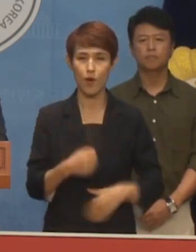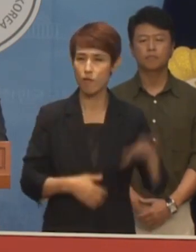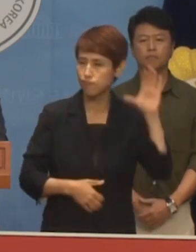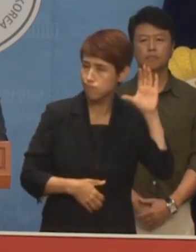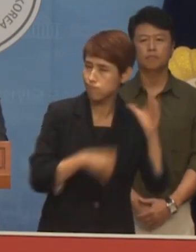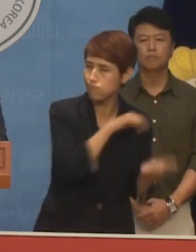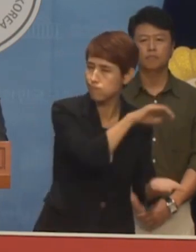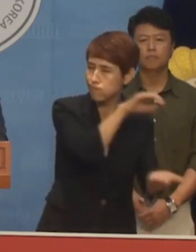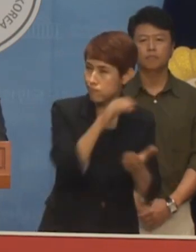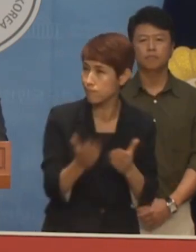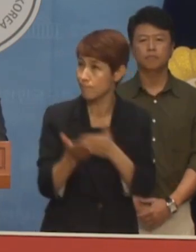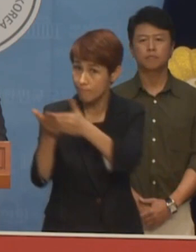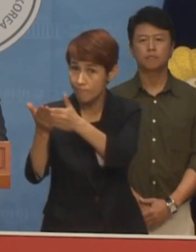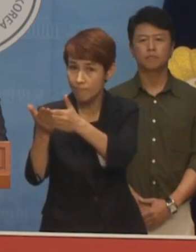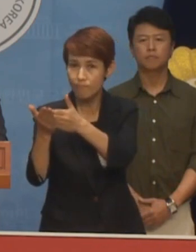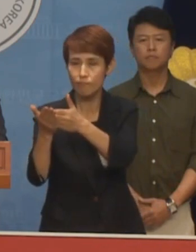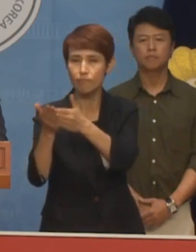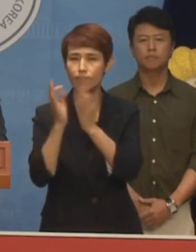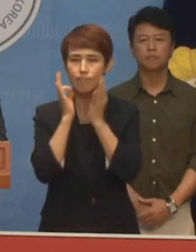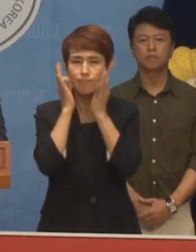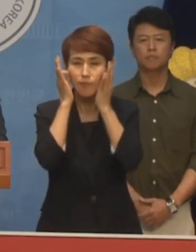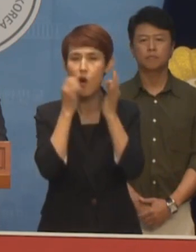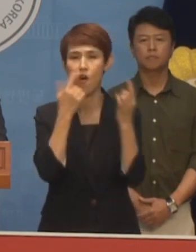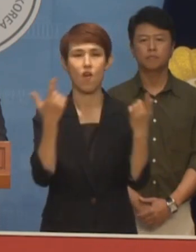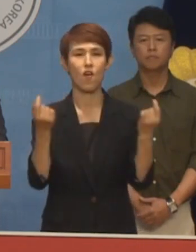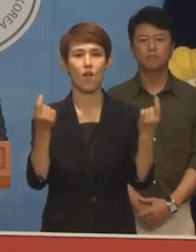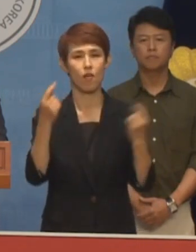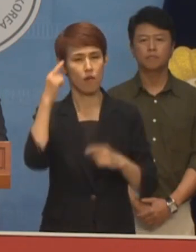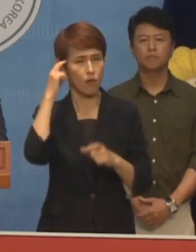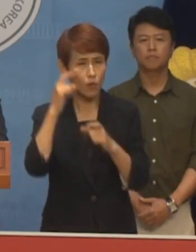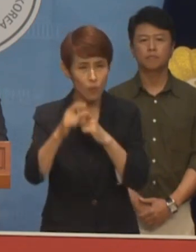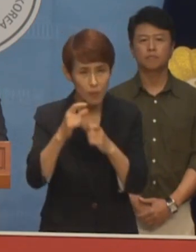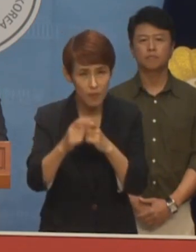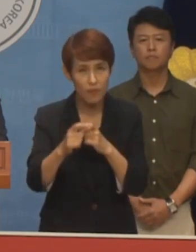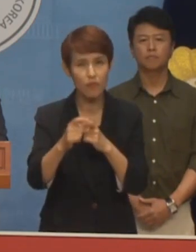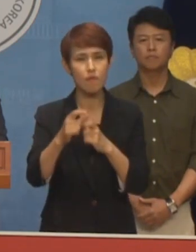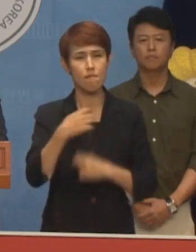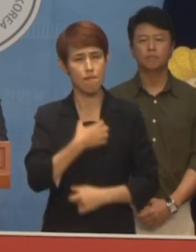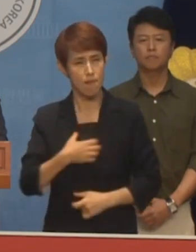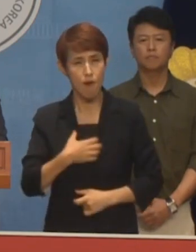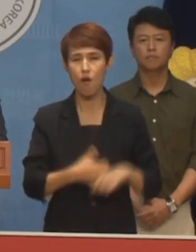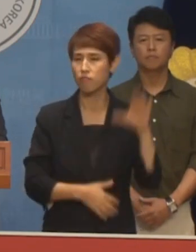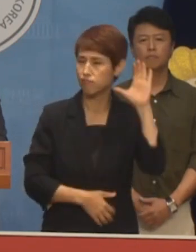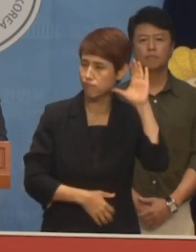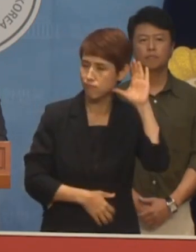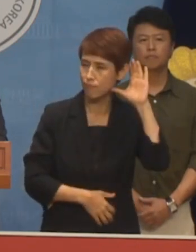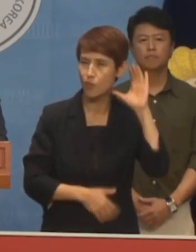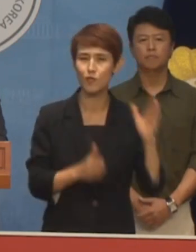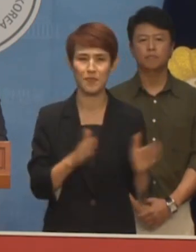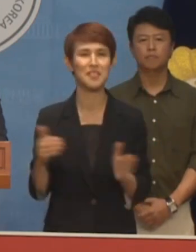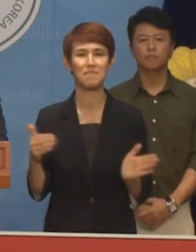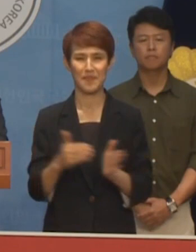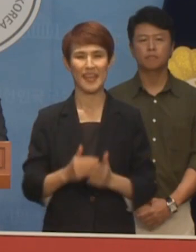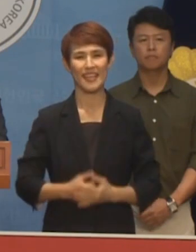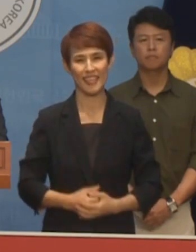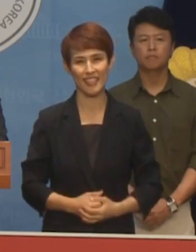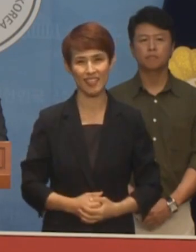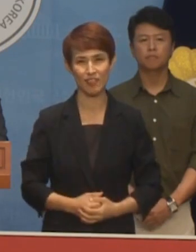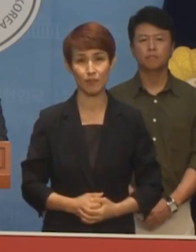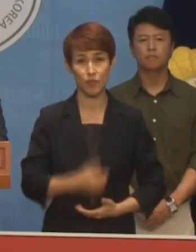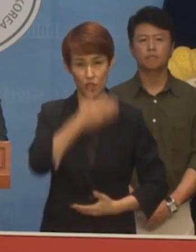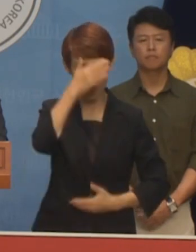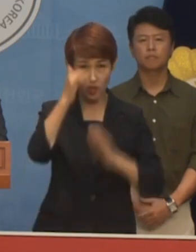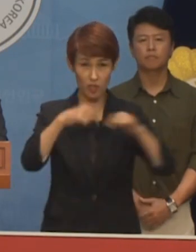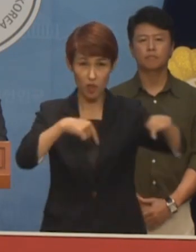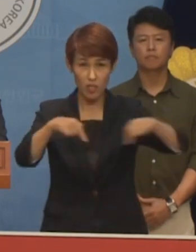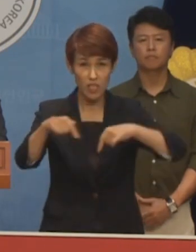아니라 리더로서 이제껏 해왔던 것처럼 고민과 애환을 들을 준비가 되어 있습니다. 청년